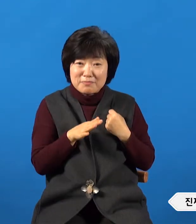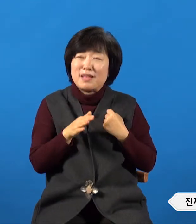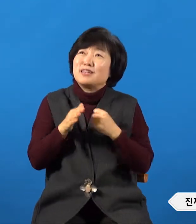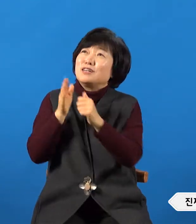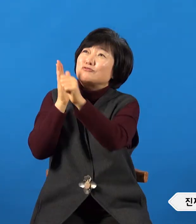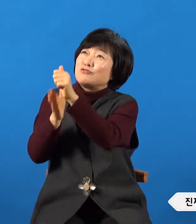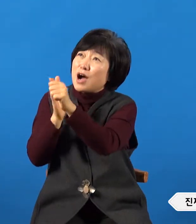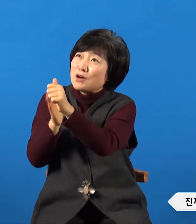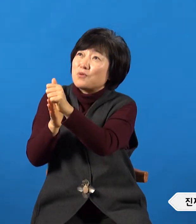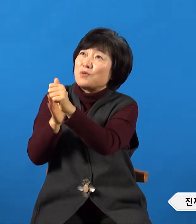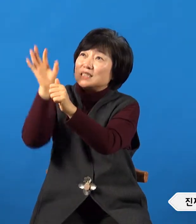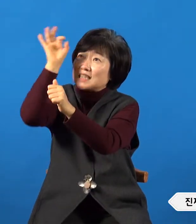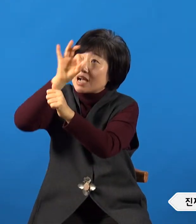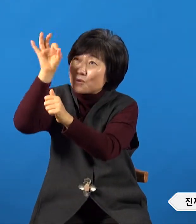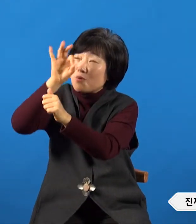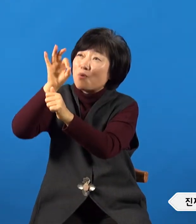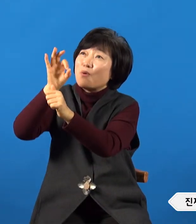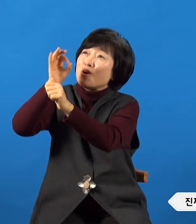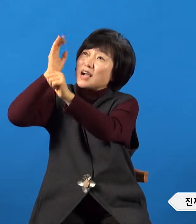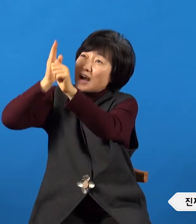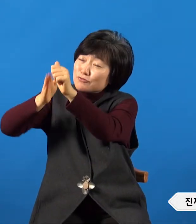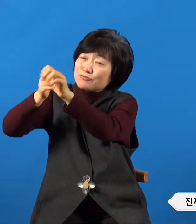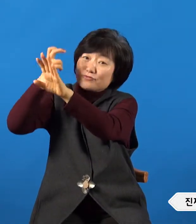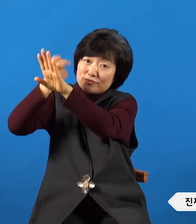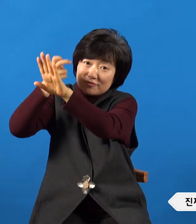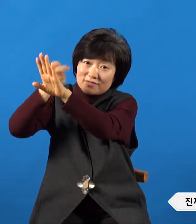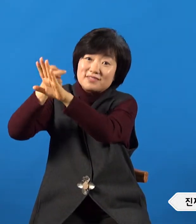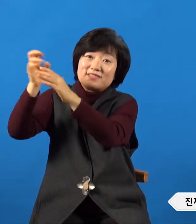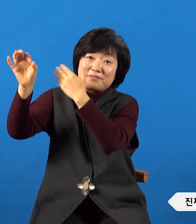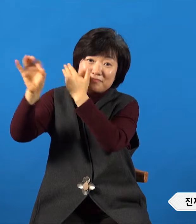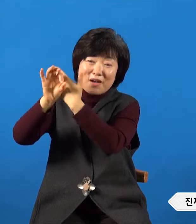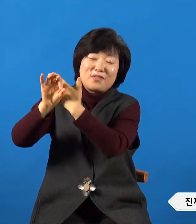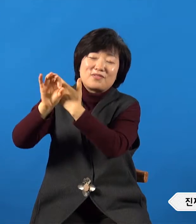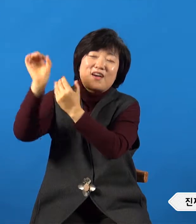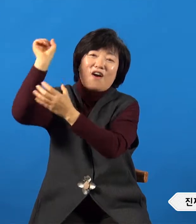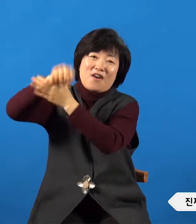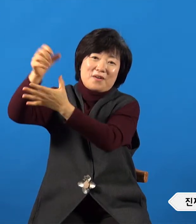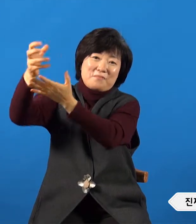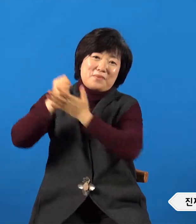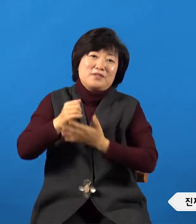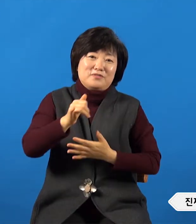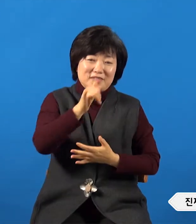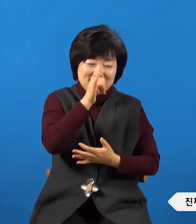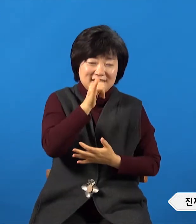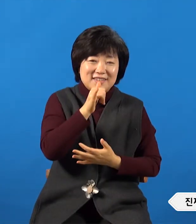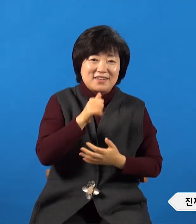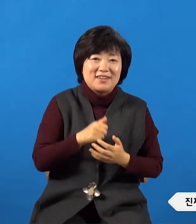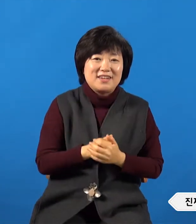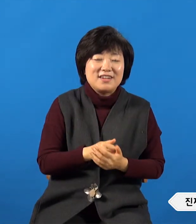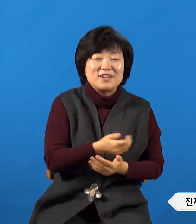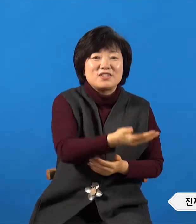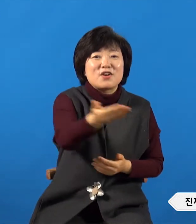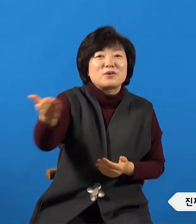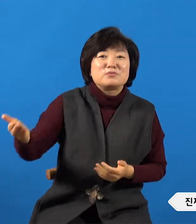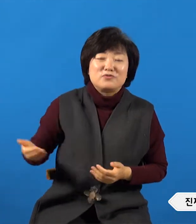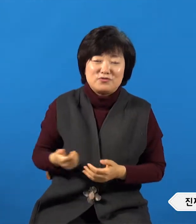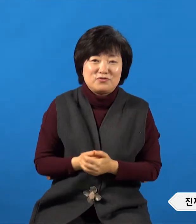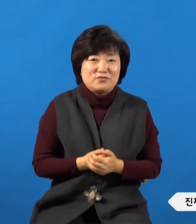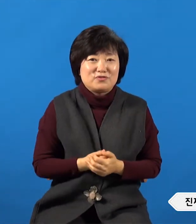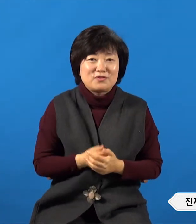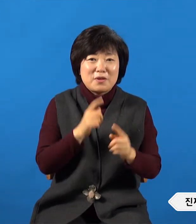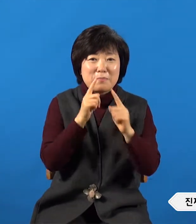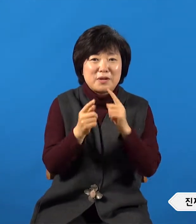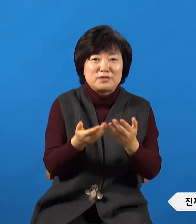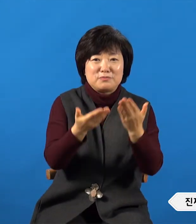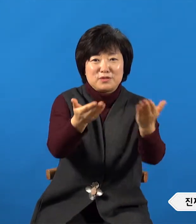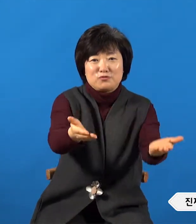그렇게 구하고 찾고 하나님께 간구해야 하는 것. 오늘 성경은 여러분과